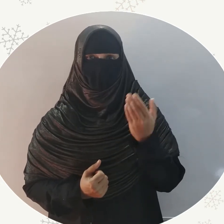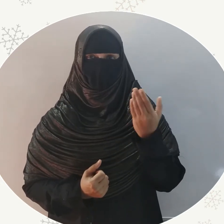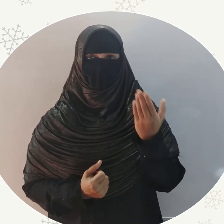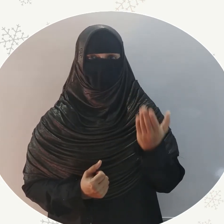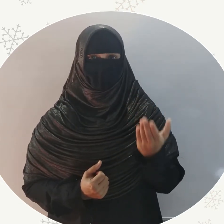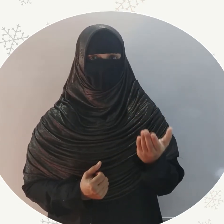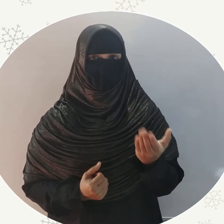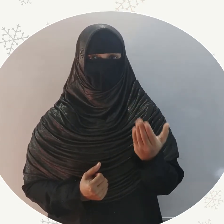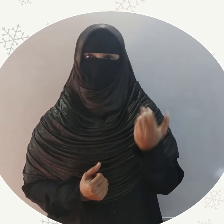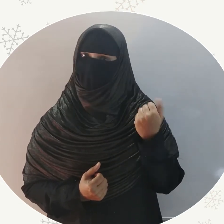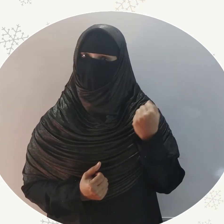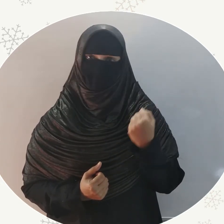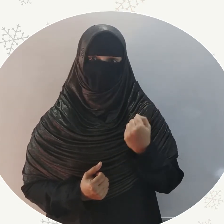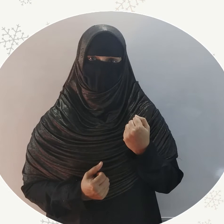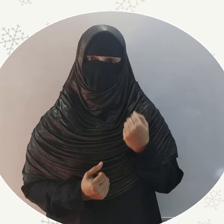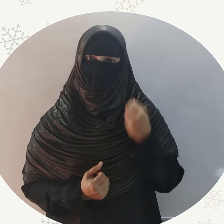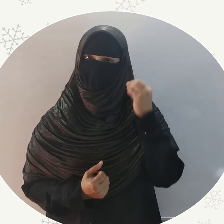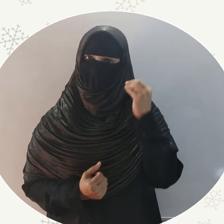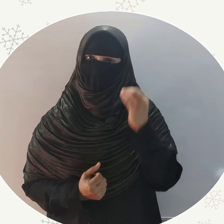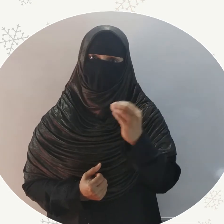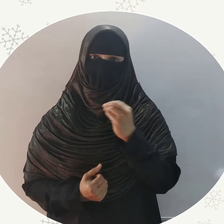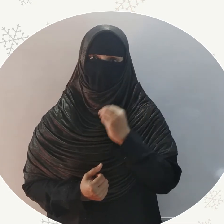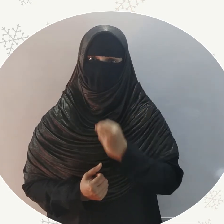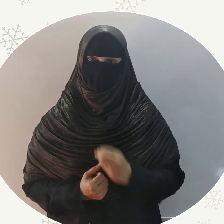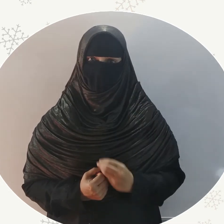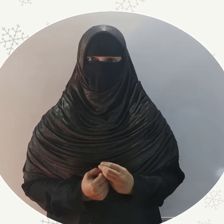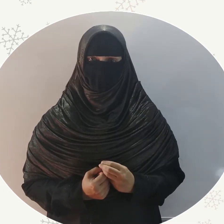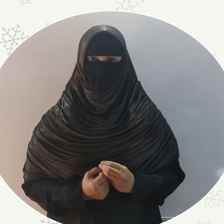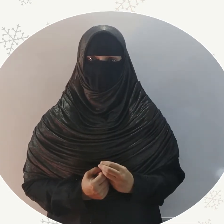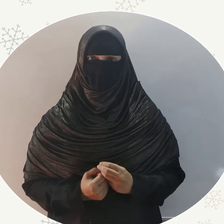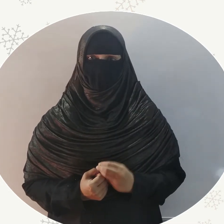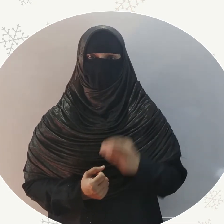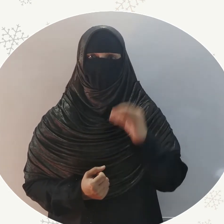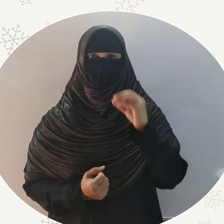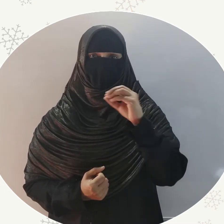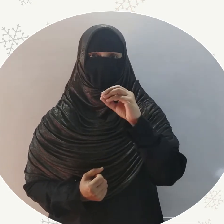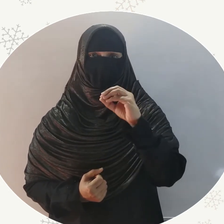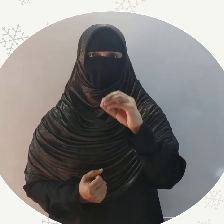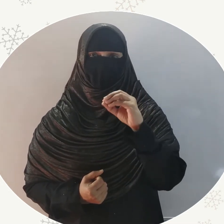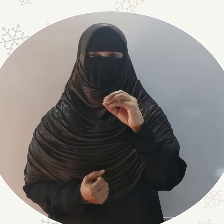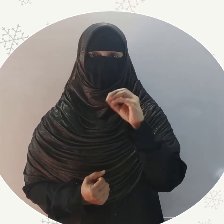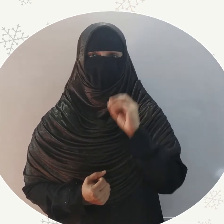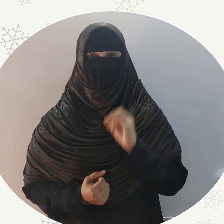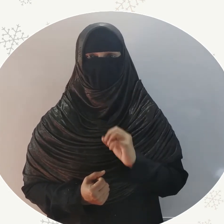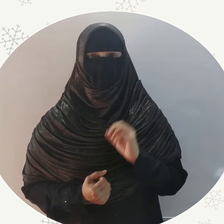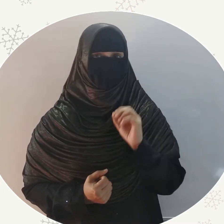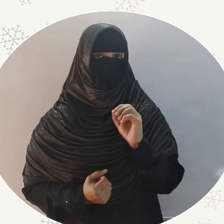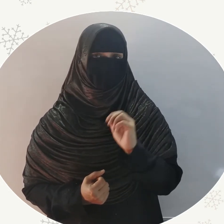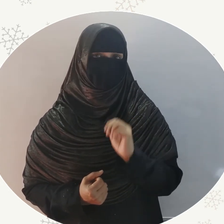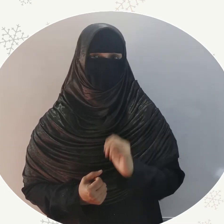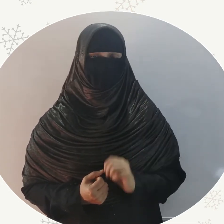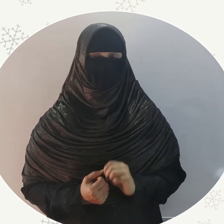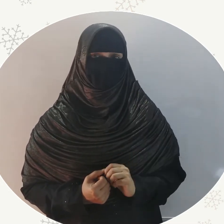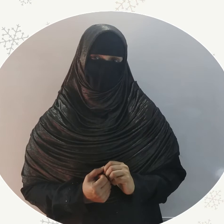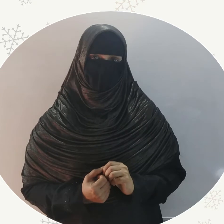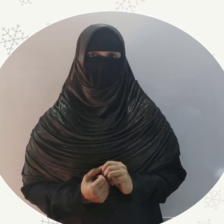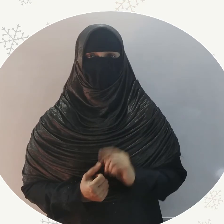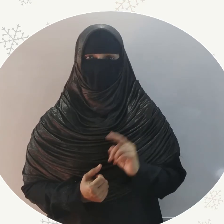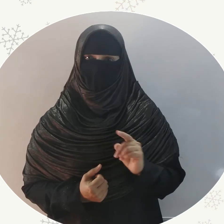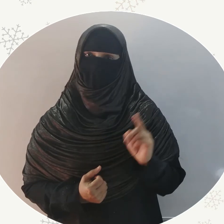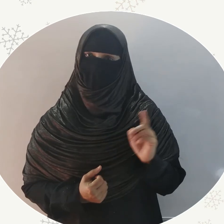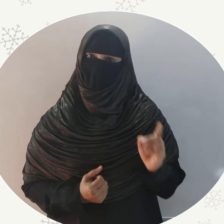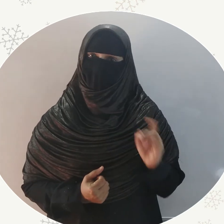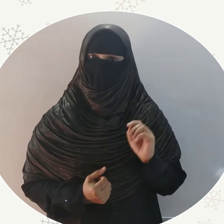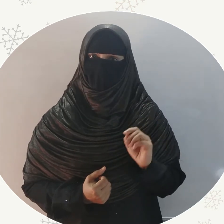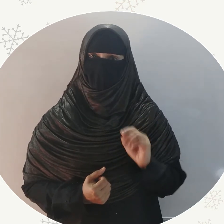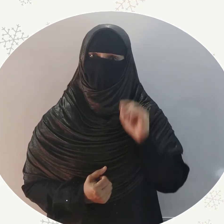മോഹിറ്റോ. ഇപ്പോൾ നിങ്ങൾ പറയും ഇവിടെ ജെ ആണല്ലോ, അപ്പോൾ ജെ ആ എന്ന് വെച്ചാൽ പ്രൊണൗൺസിയേഷൻ ജി എന്നറിയിക്കണല്ലോ, റൈറ്റ്? ടെക്നിക്കലി ഇത് തന്നെയാണ്, ഇത്